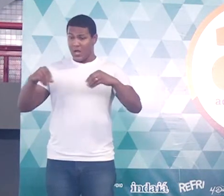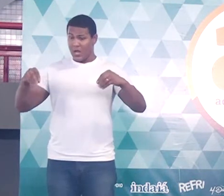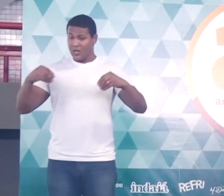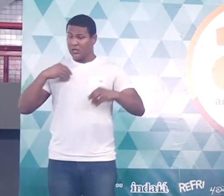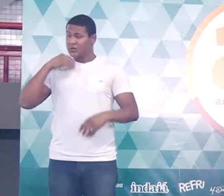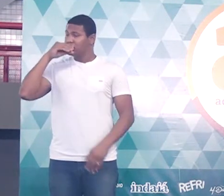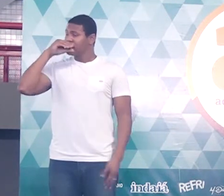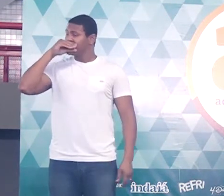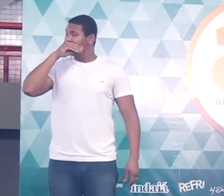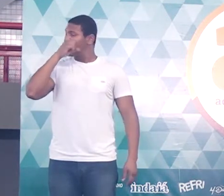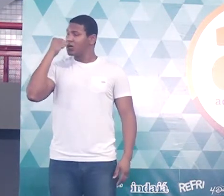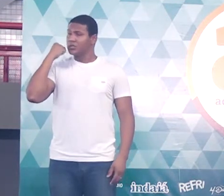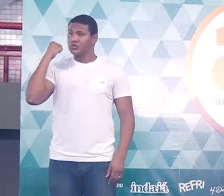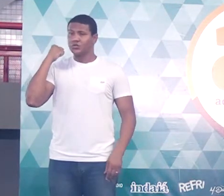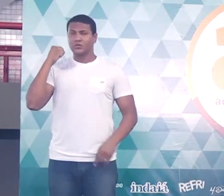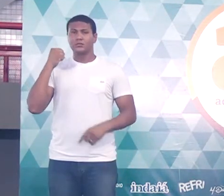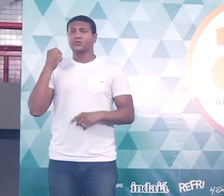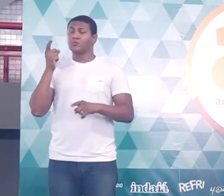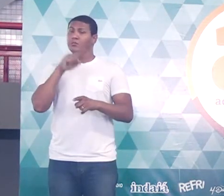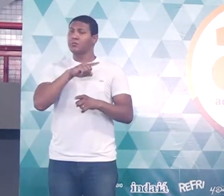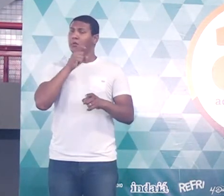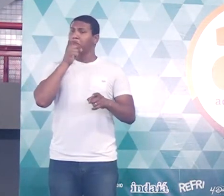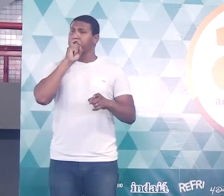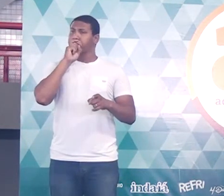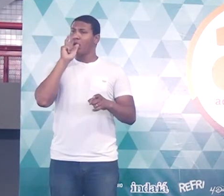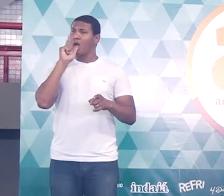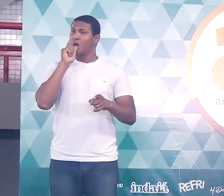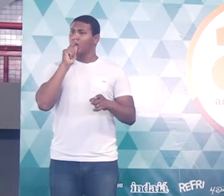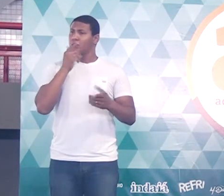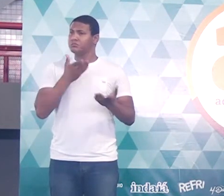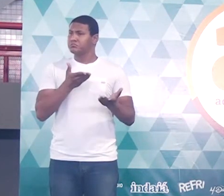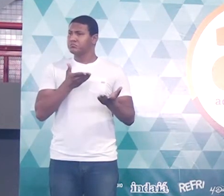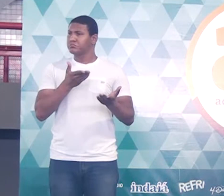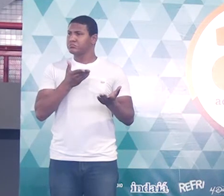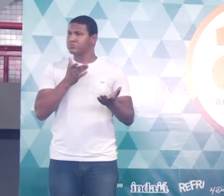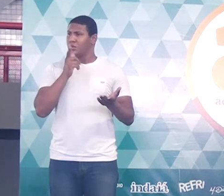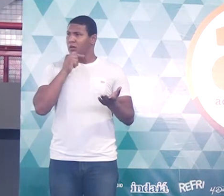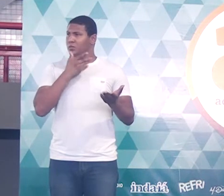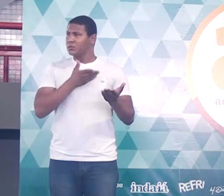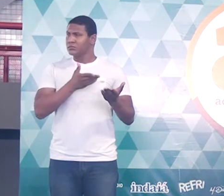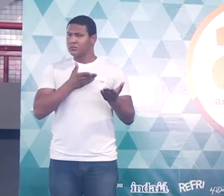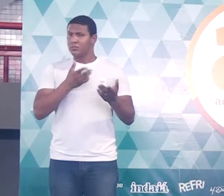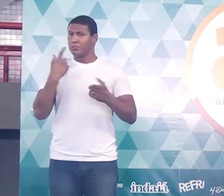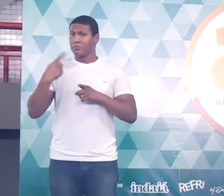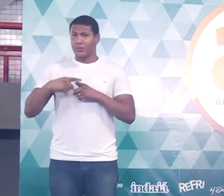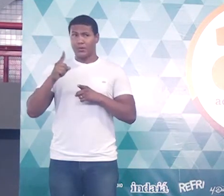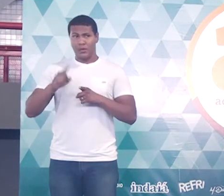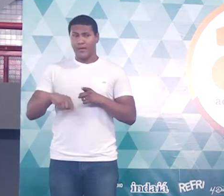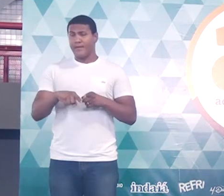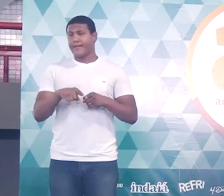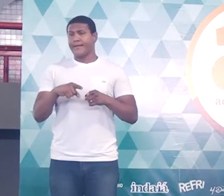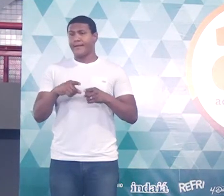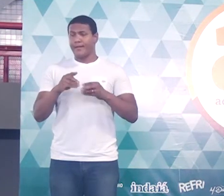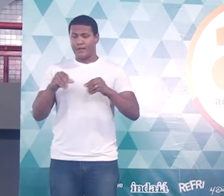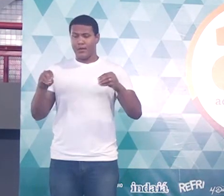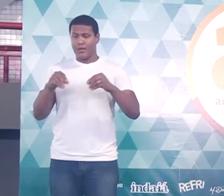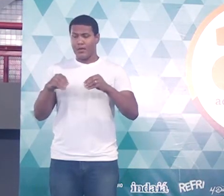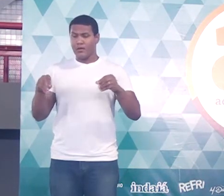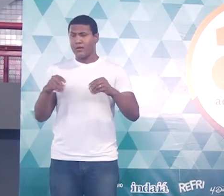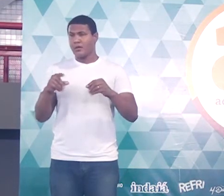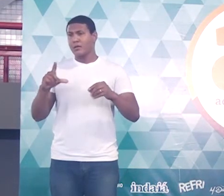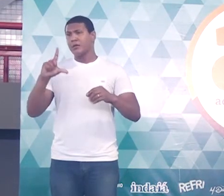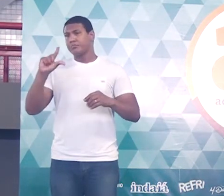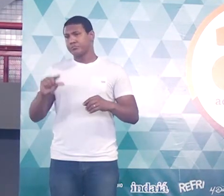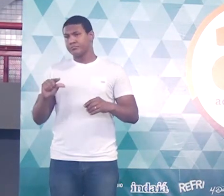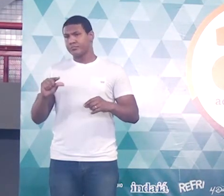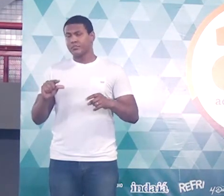muito aquecida e a água do mar está fria. Por quê? Porque a areia tem um baixo calor específico e a água do mar